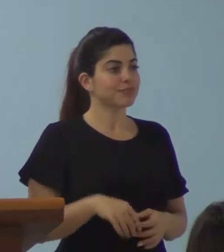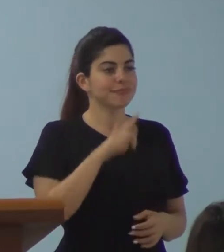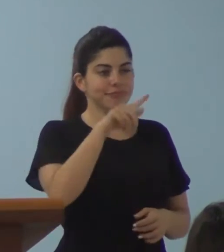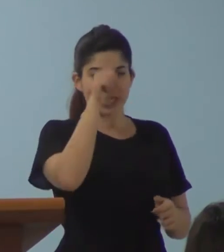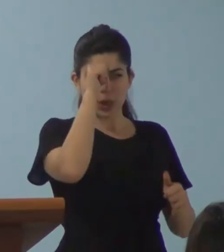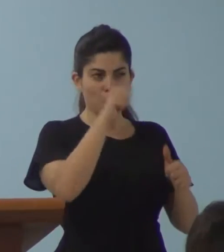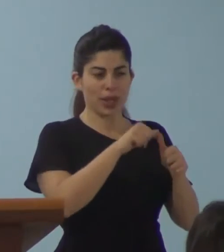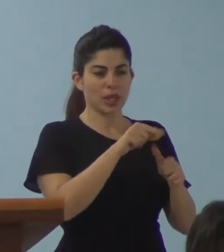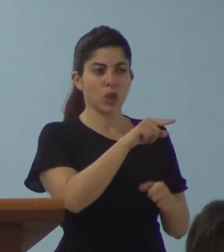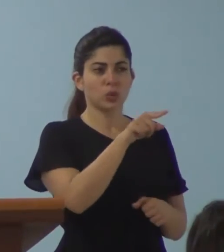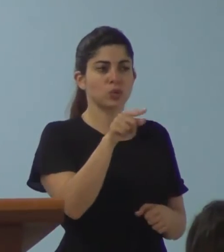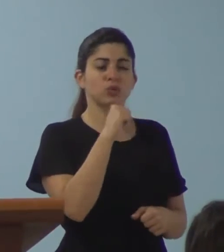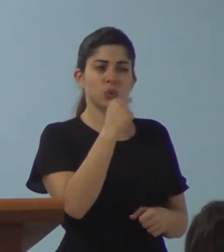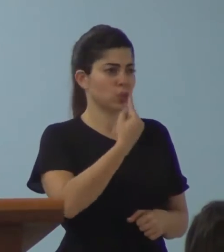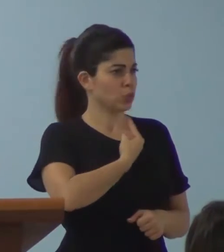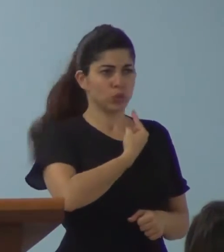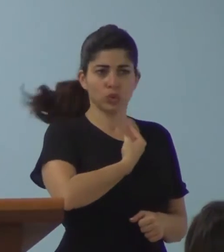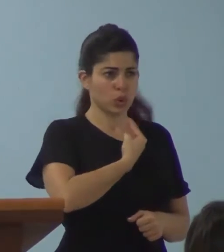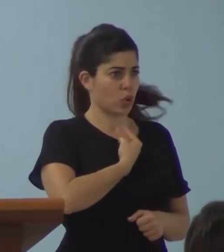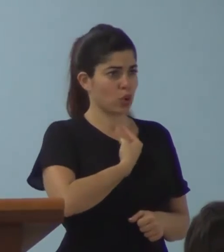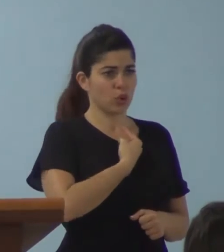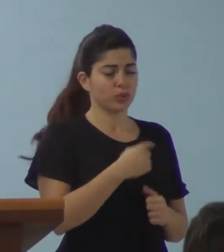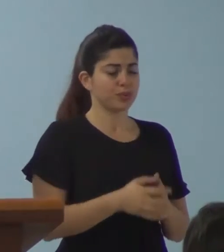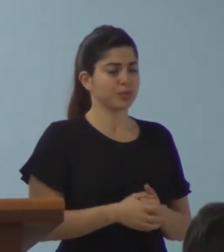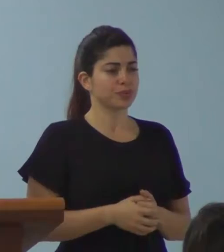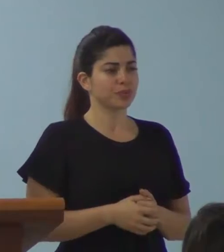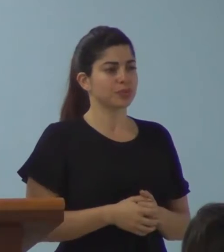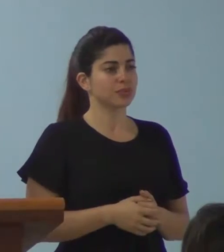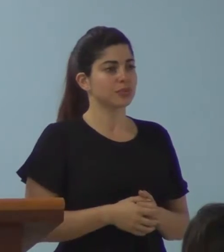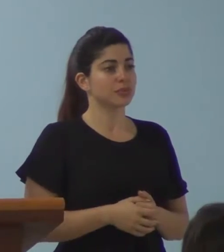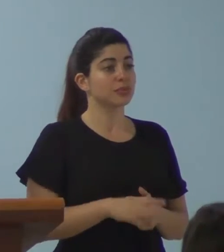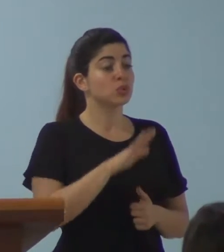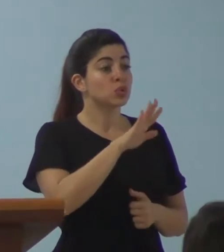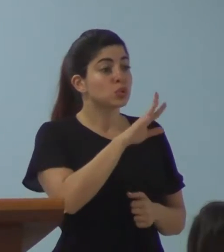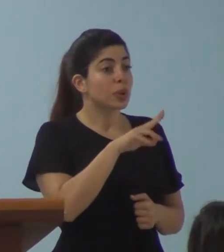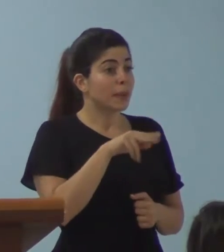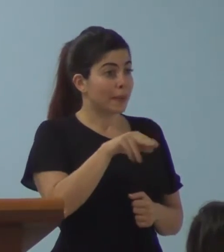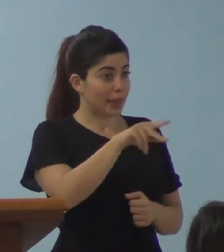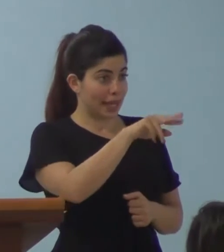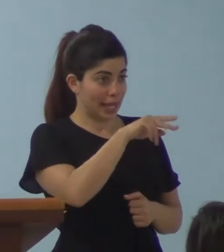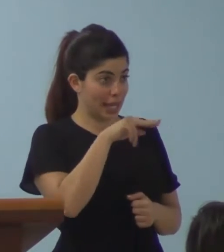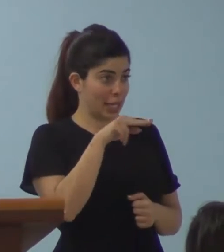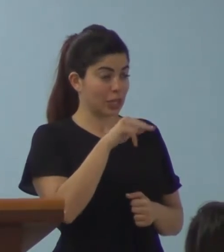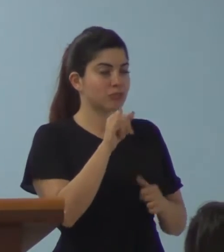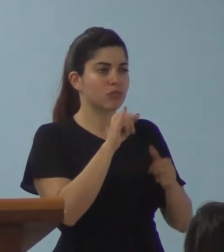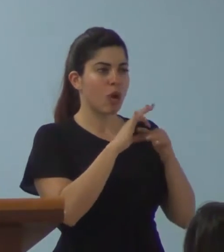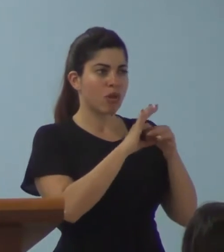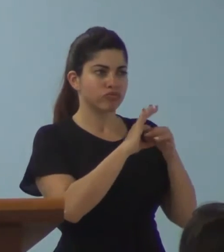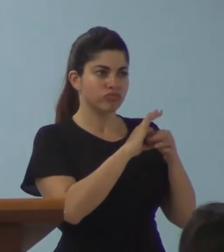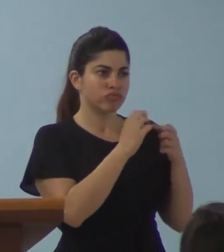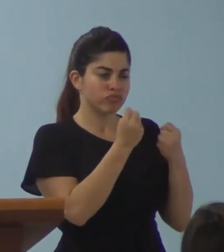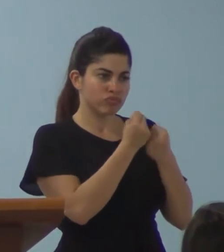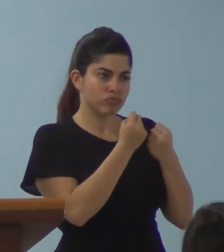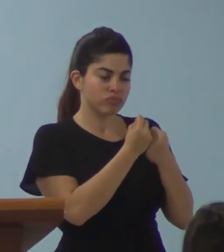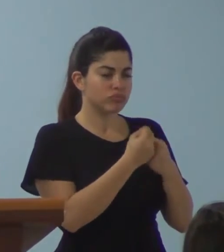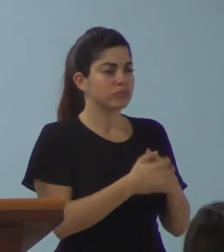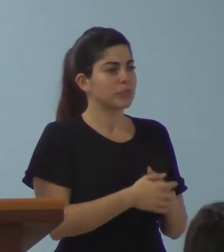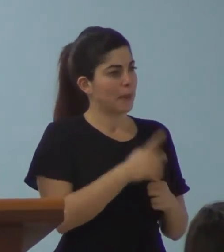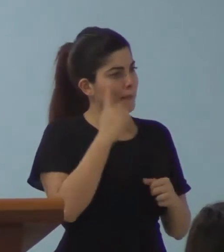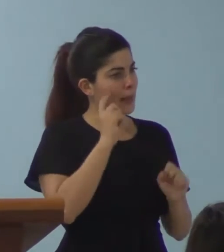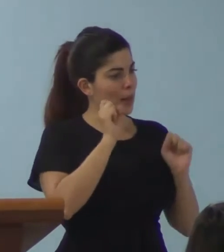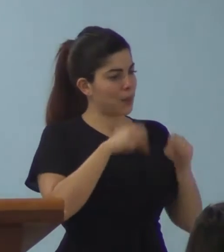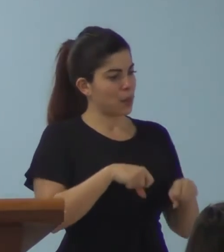Recuerden que no están ustedes solos ni solas. Sus compañeros son aliados